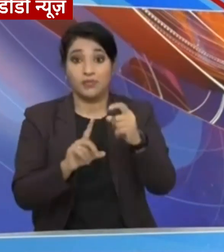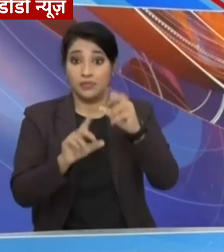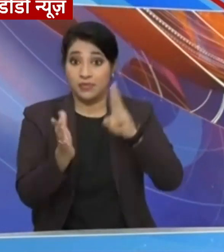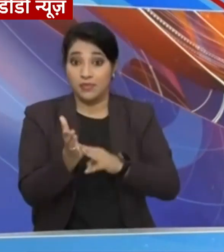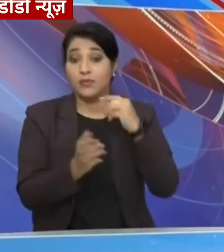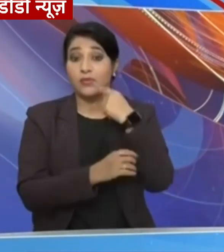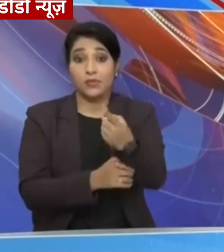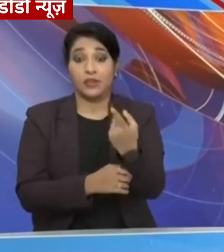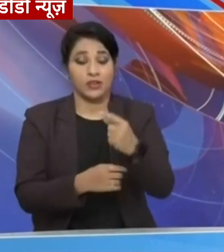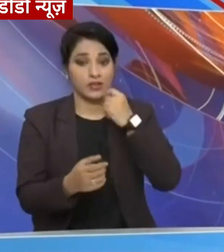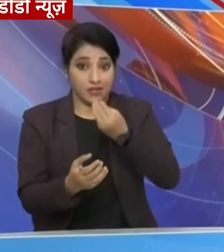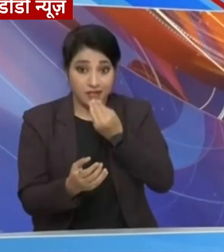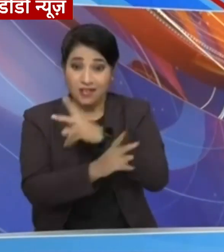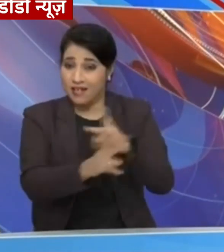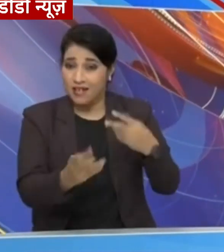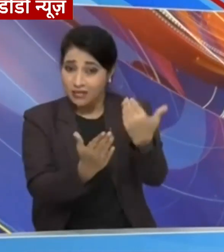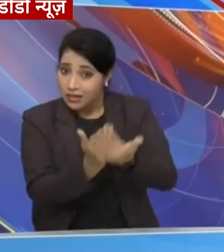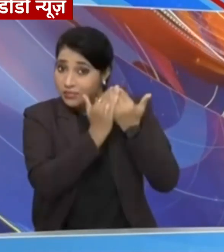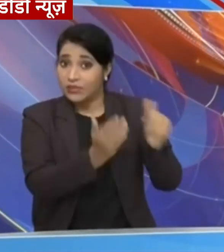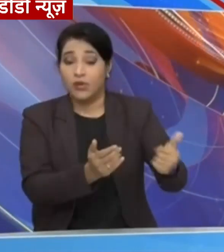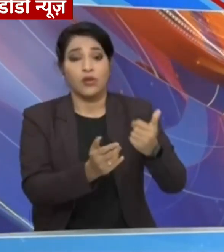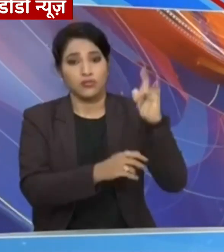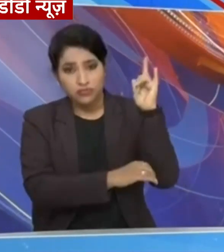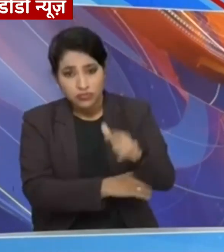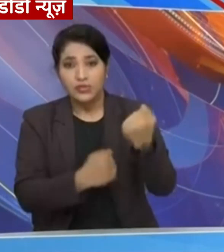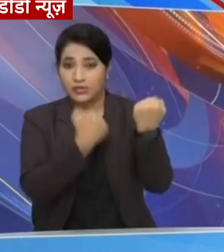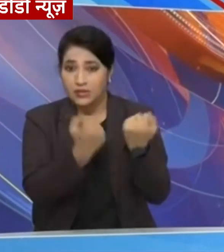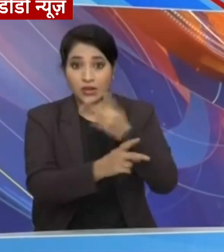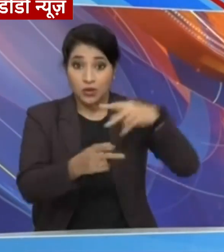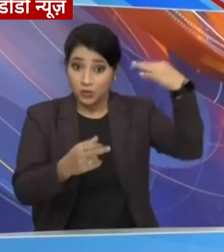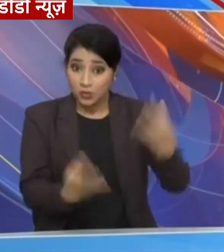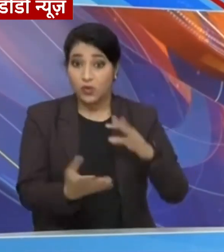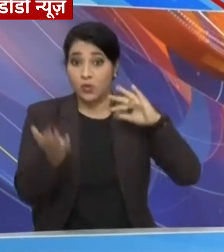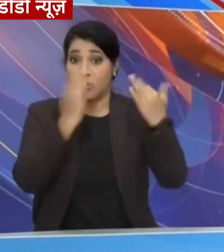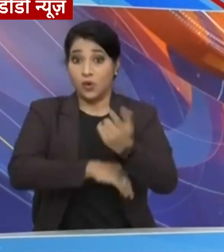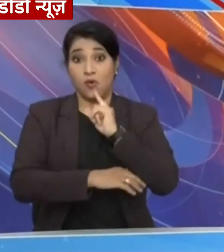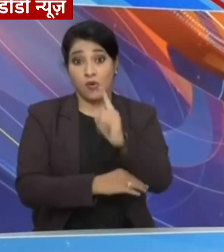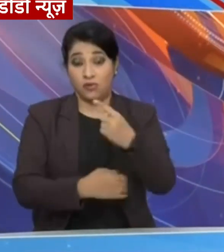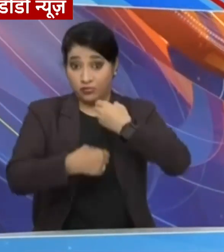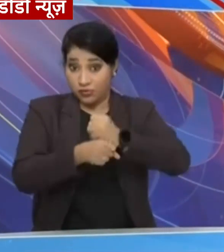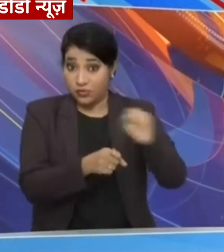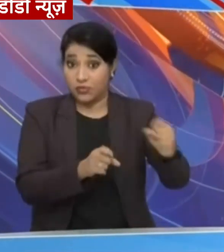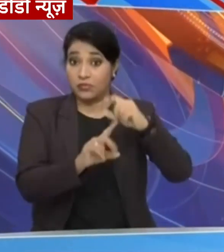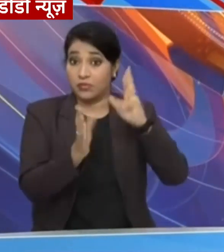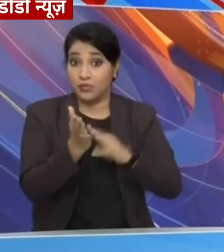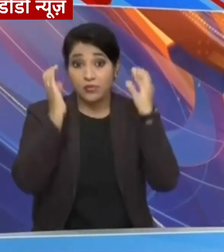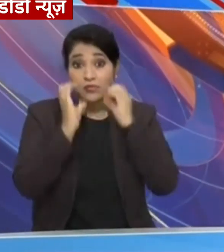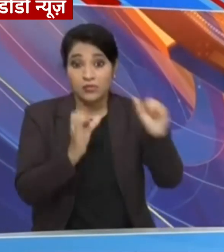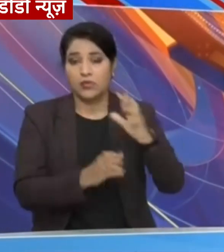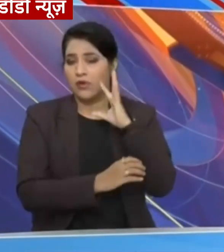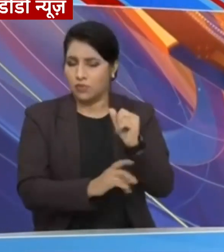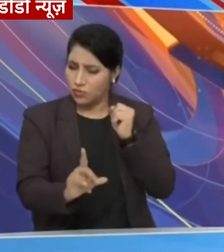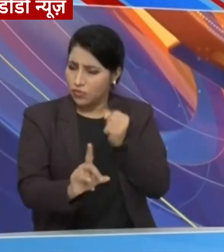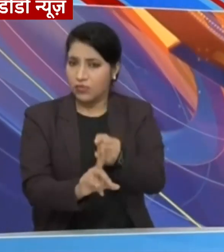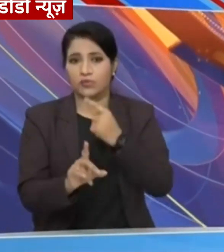यहां खाद्य सुरक्षा सहित स्वतंत्र नौवहन और नियम आधारित नए वर्ल्ड ऑर्डर बनाने पर प्रधानमंत्री नरेंद्र मोदी ने खासा